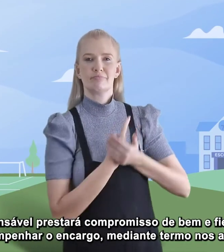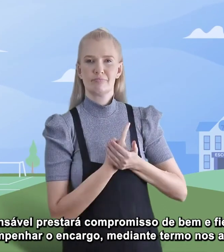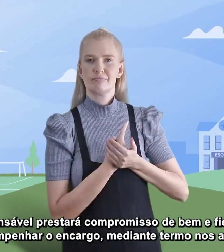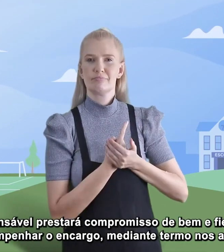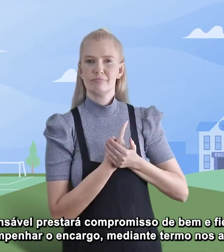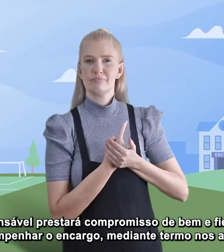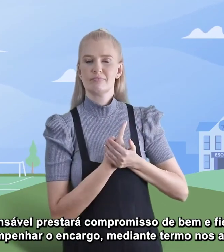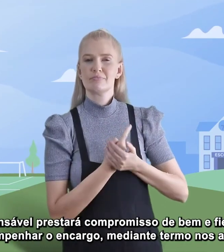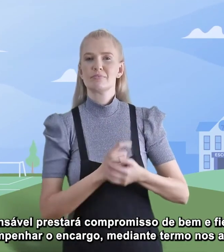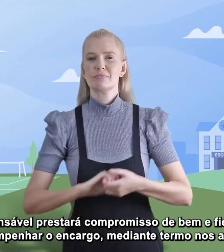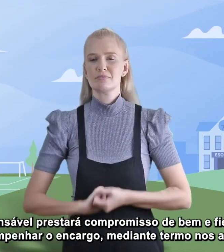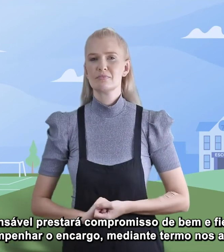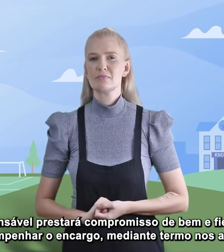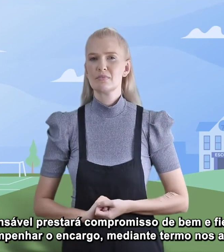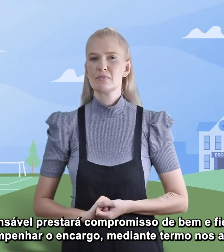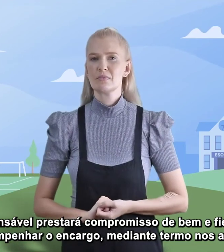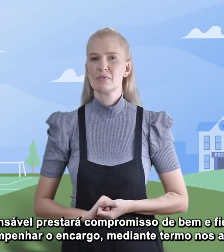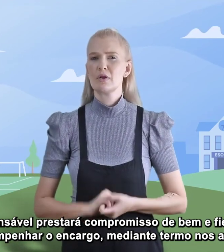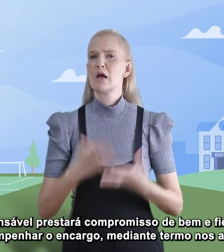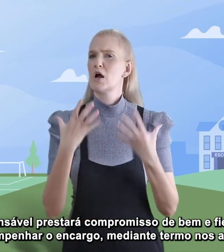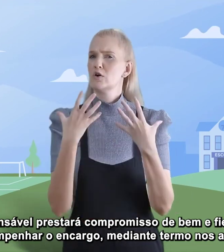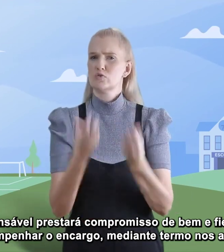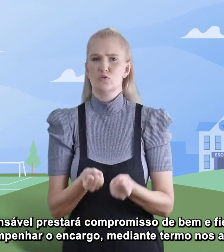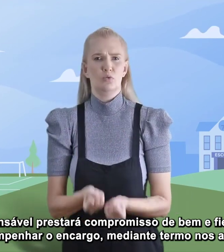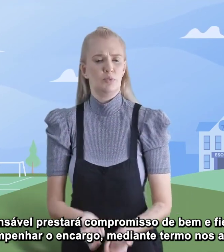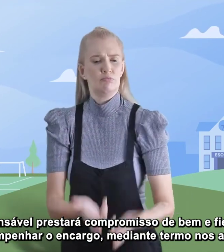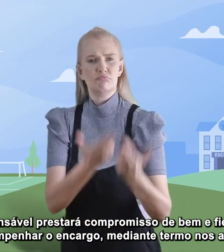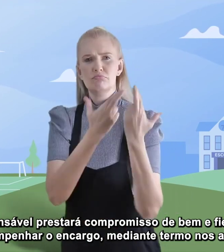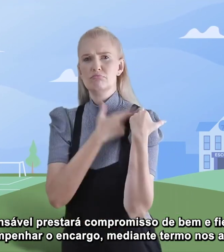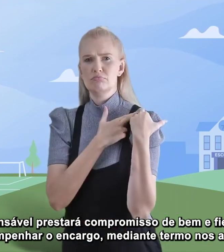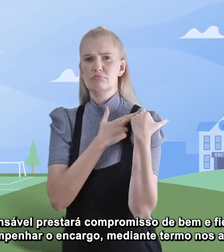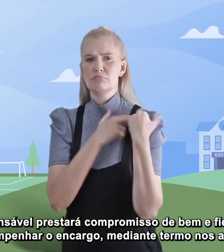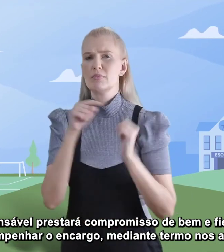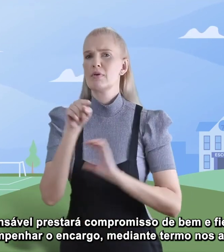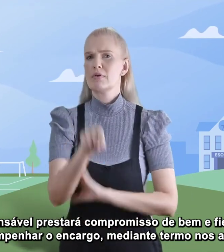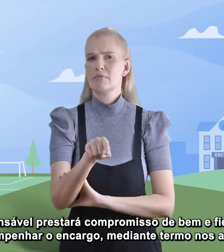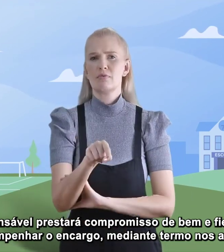fielmente desempenhar o encargo, mediante termo nos autos.